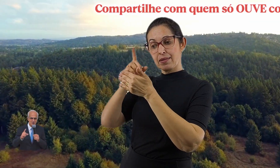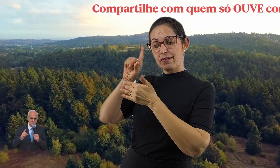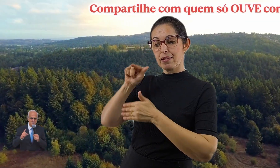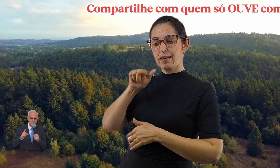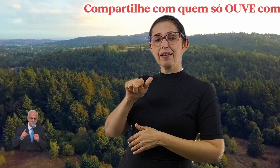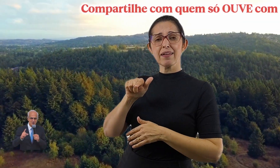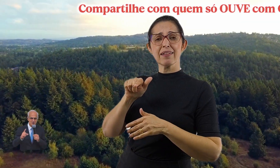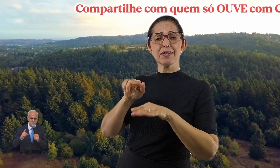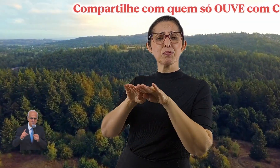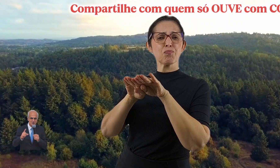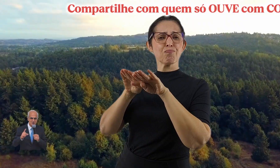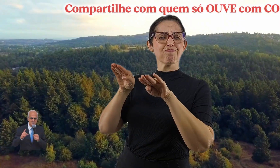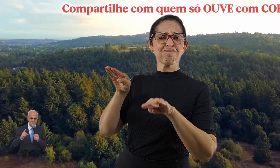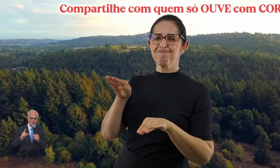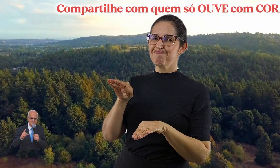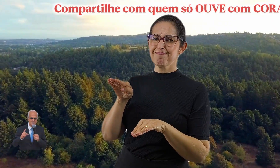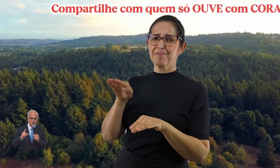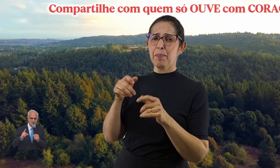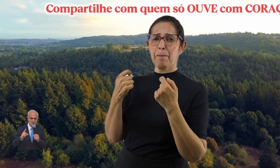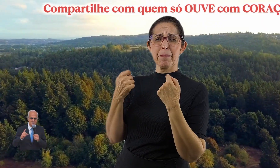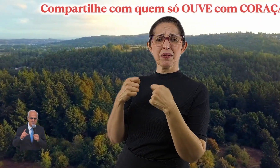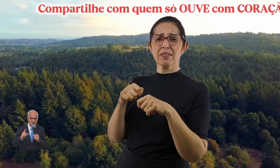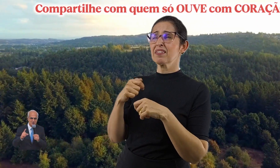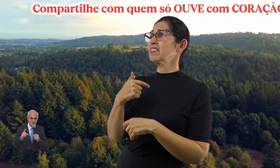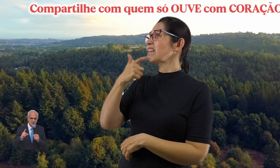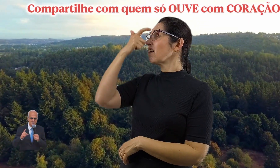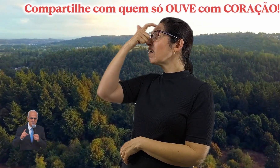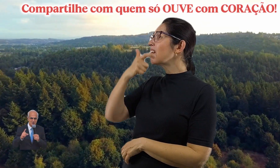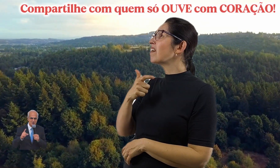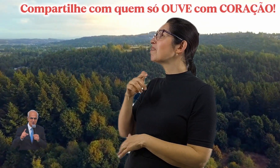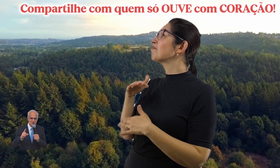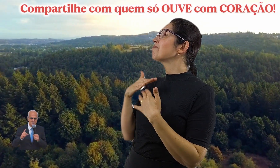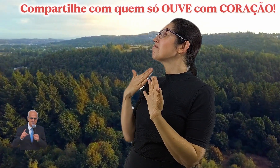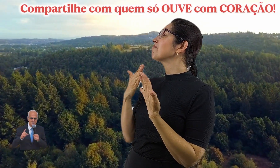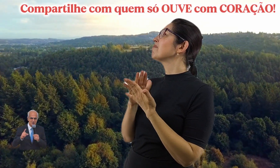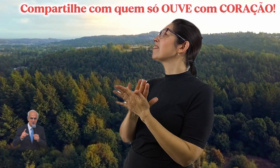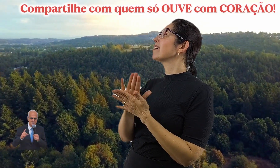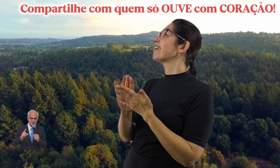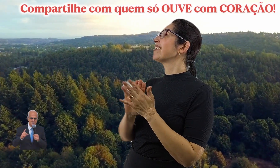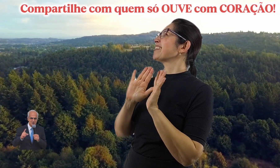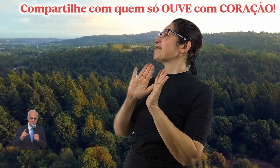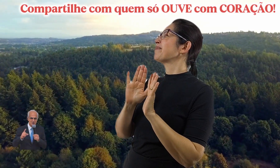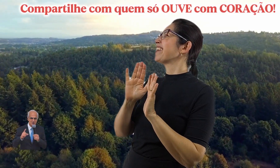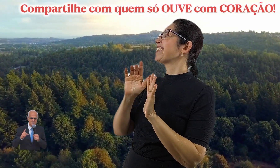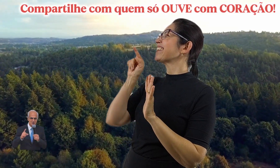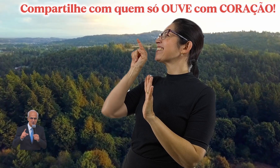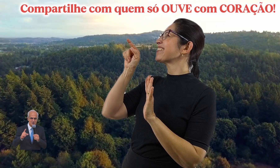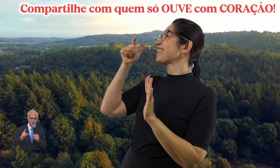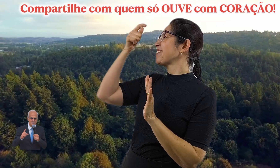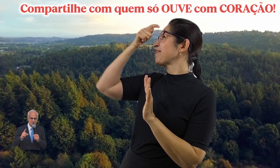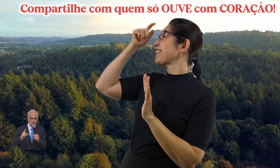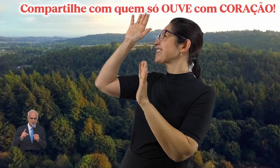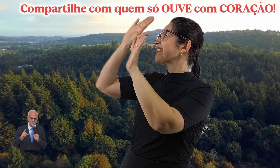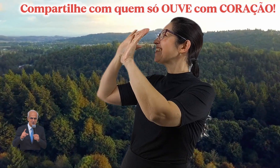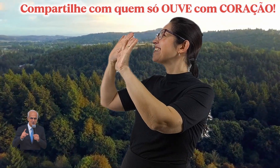era o pobre e necessitado. Senhor, quem sou eu? Mas Senhor, os teus pensamentos são